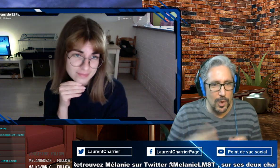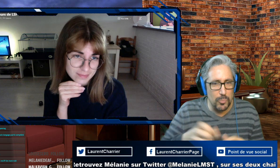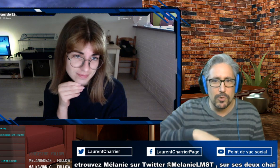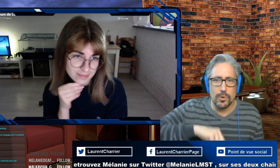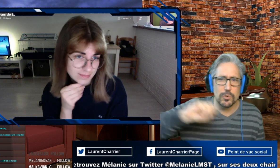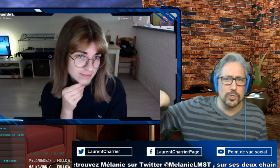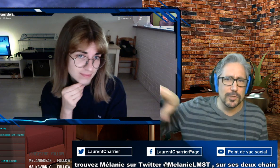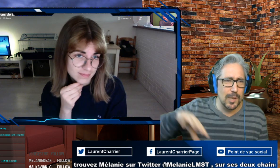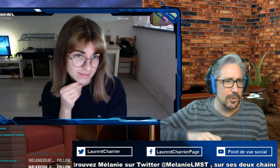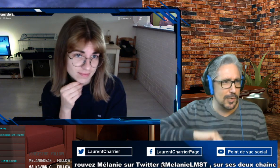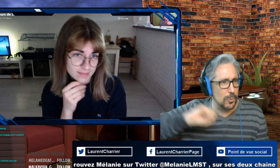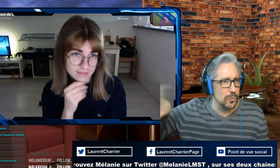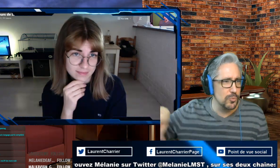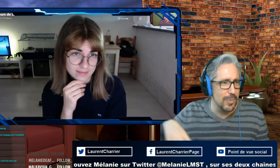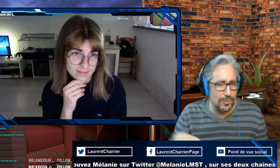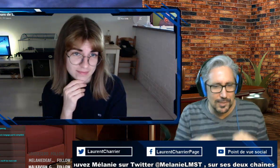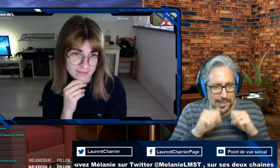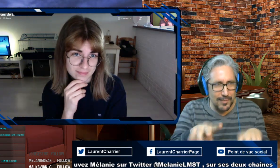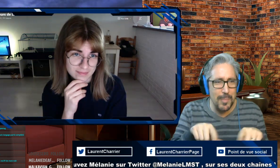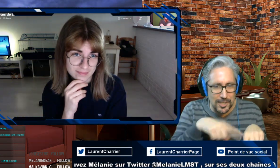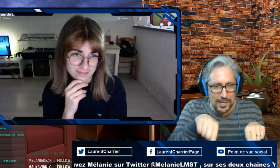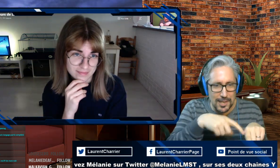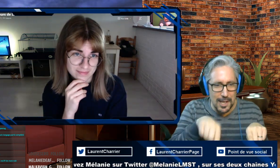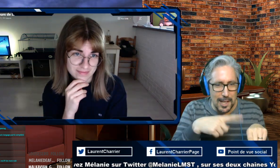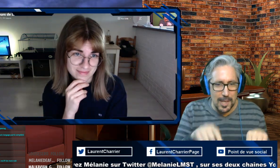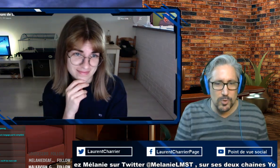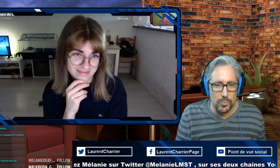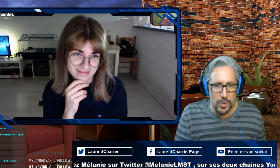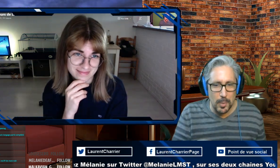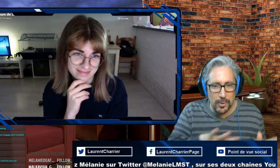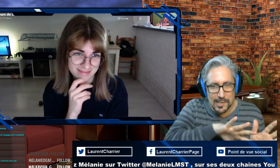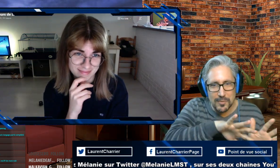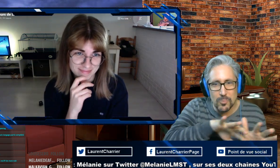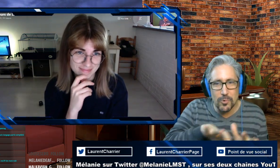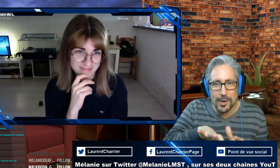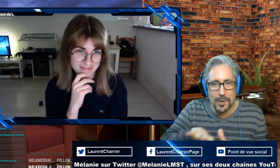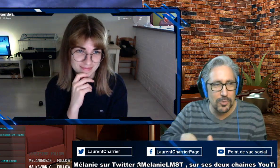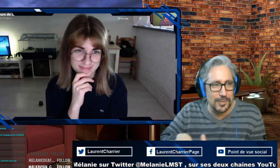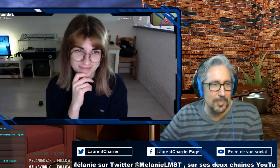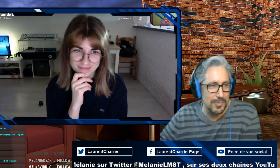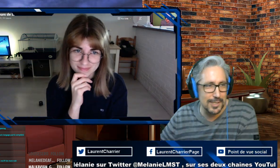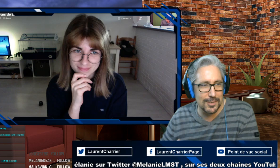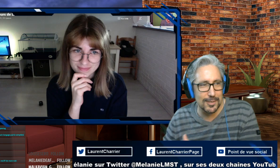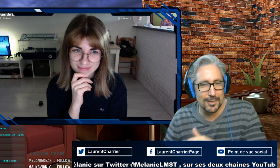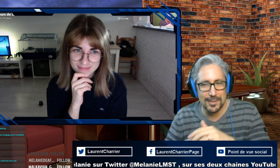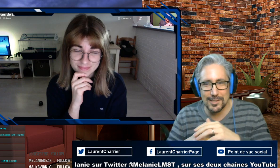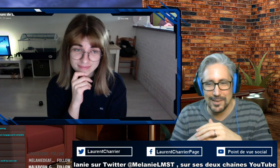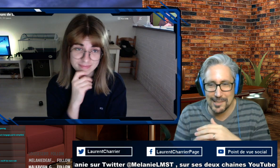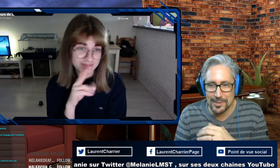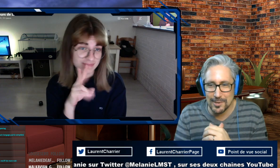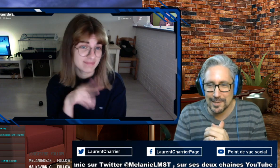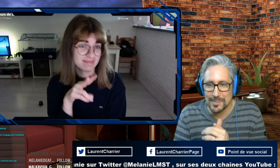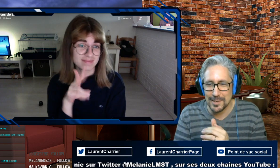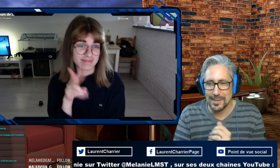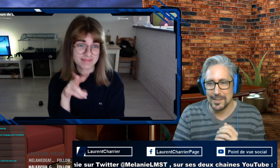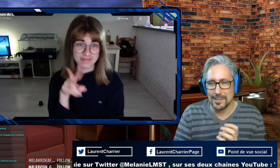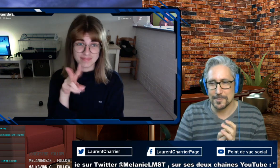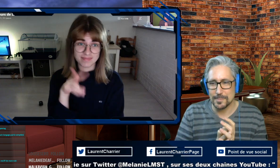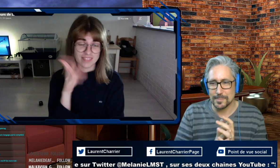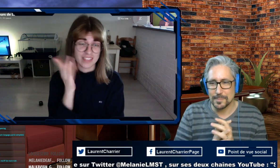le contenu un peu jetable, c'est le contenu poubelle, tu dis ça va marcher, et puis au bout d'un moment, ça va mourir petit à petit dans les